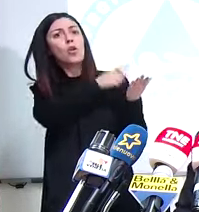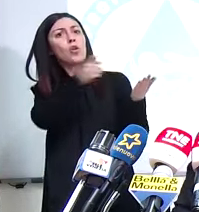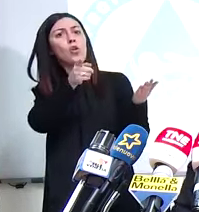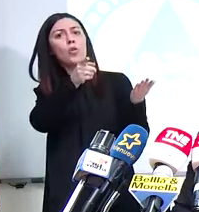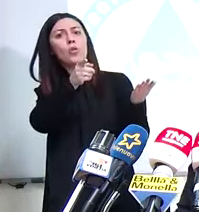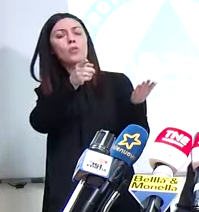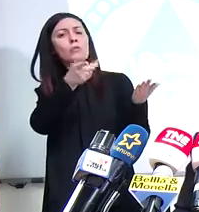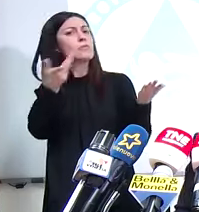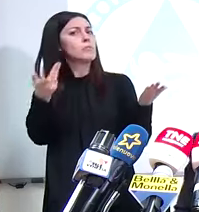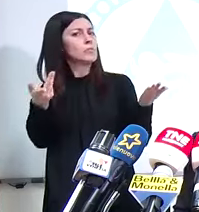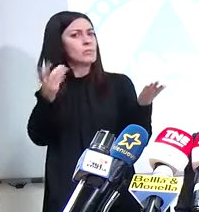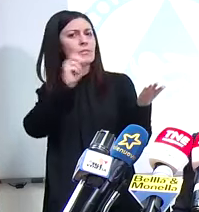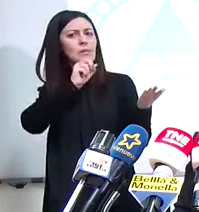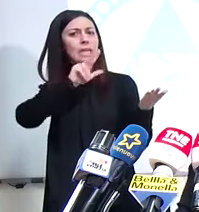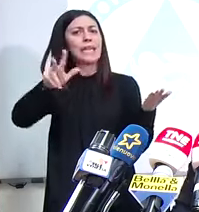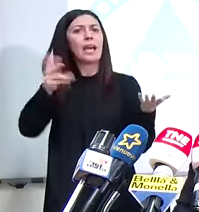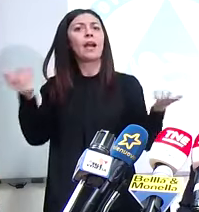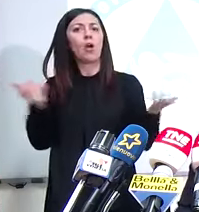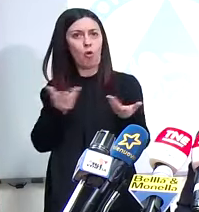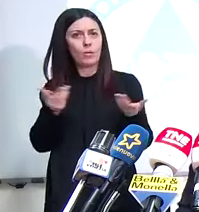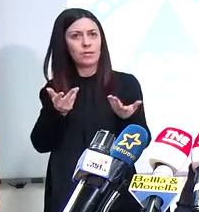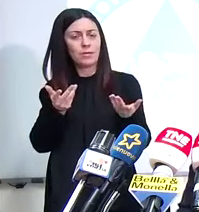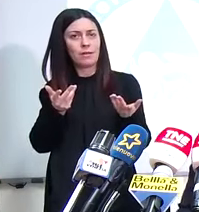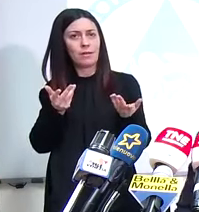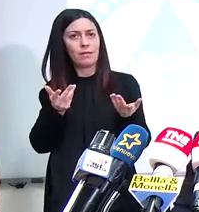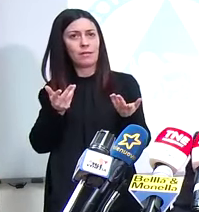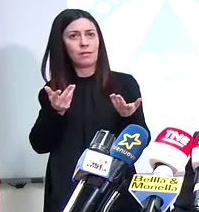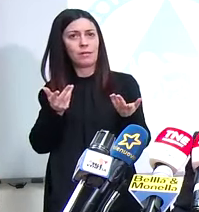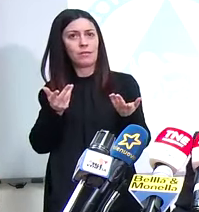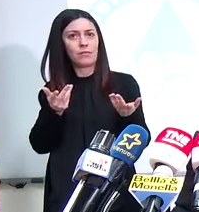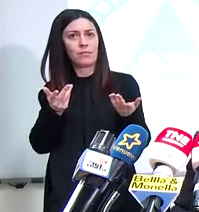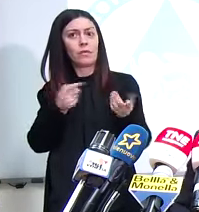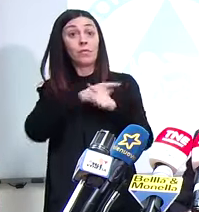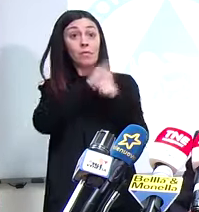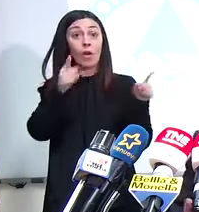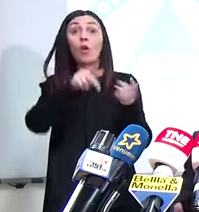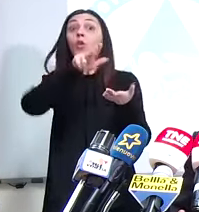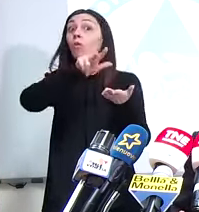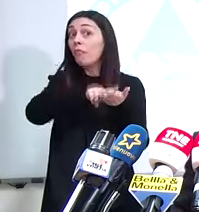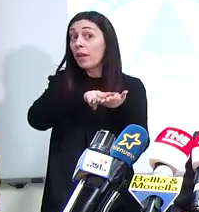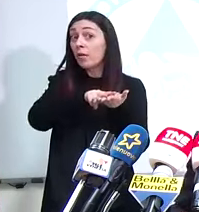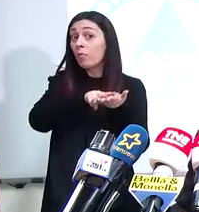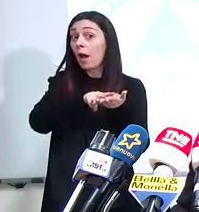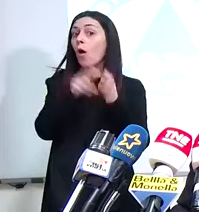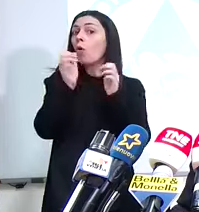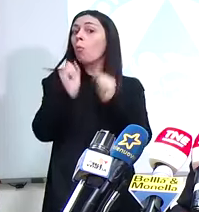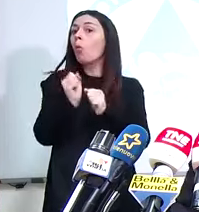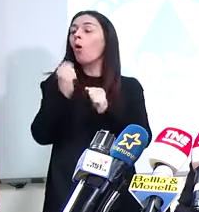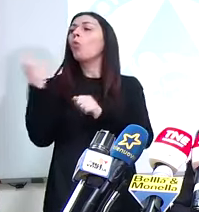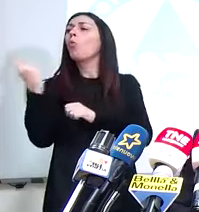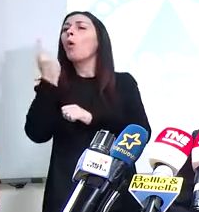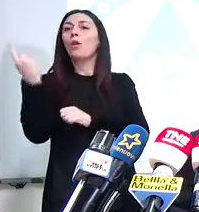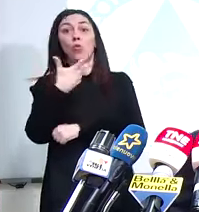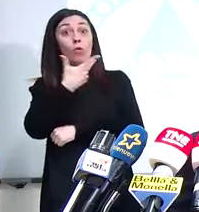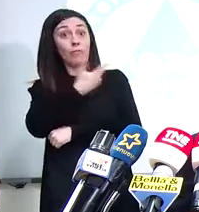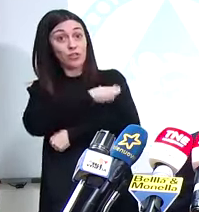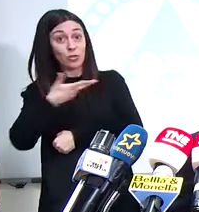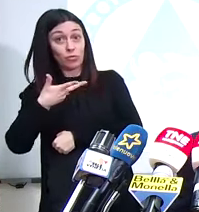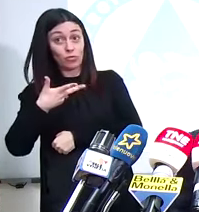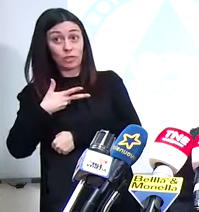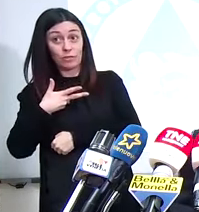stasta machines sta roba è una messa in scena e non esiste oppure conferma che potrebbe esserci qualcuno che gli altri vaccini in un